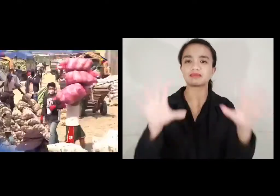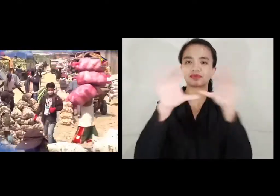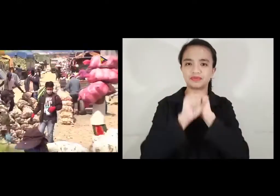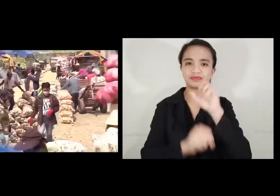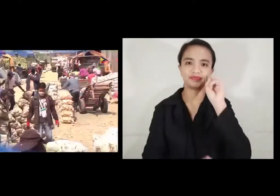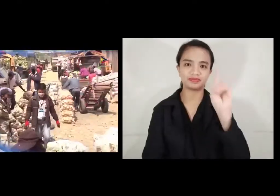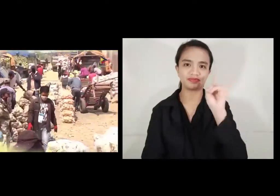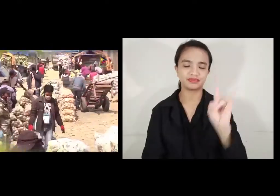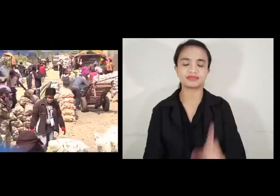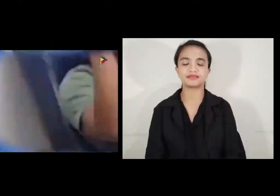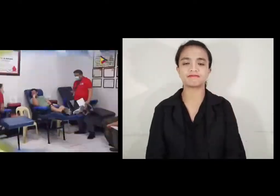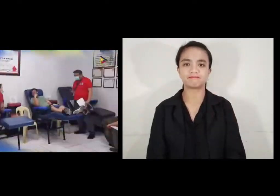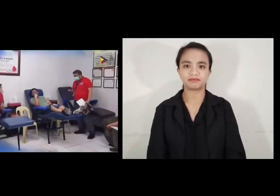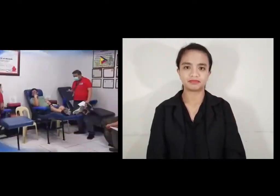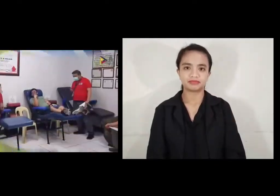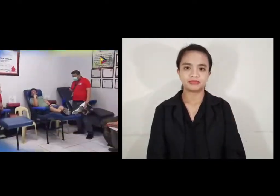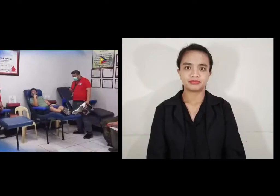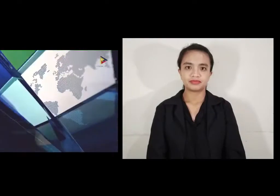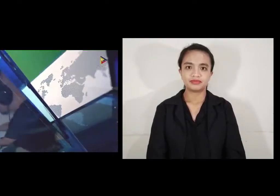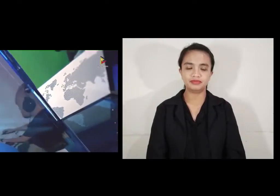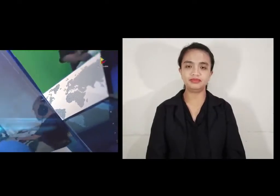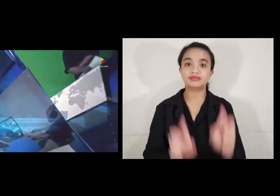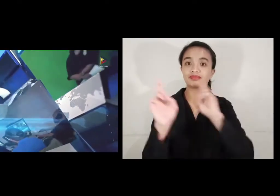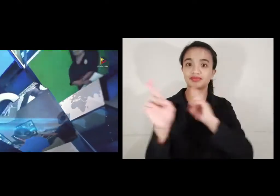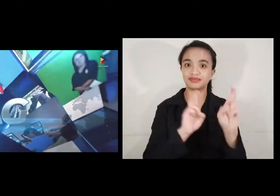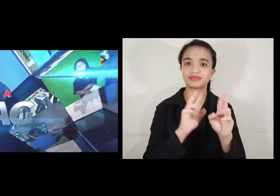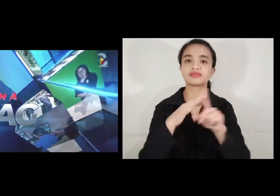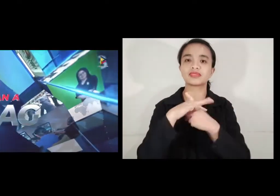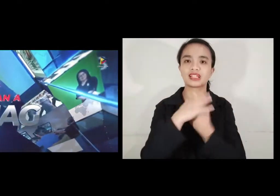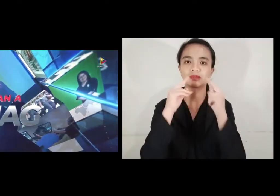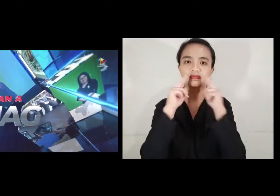adamag kalpasan dagitoy.